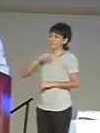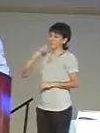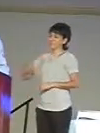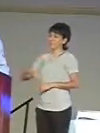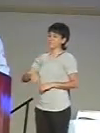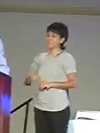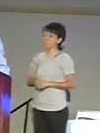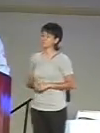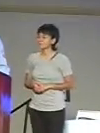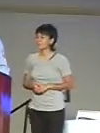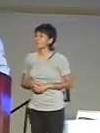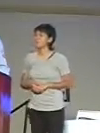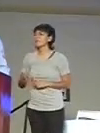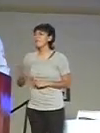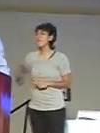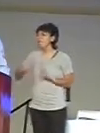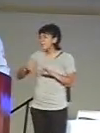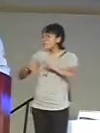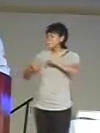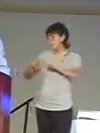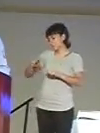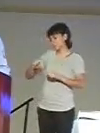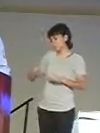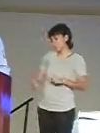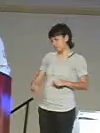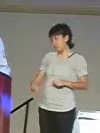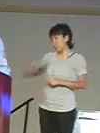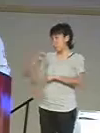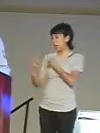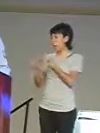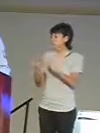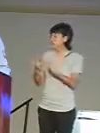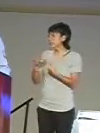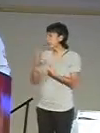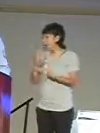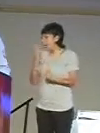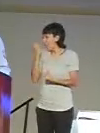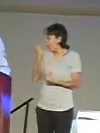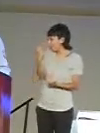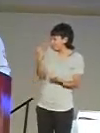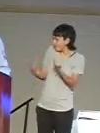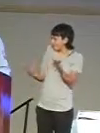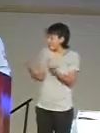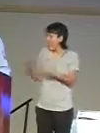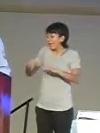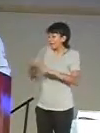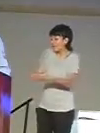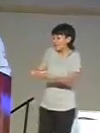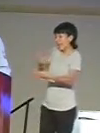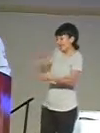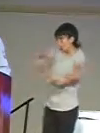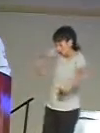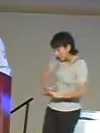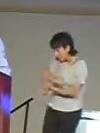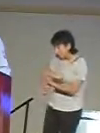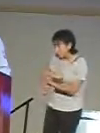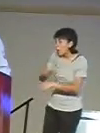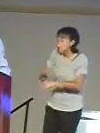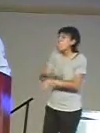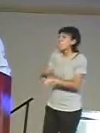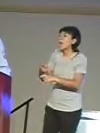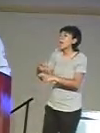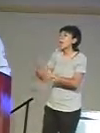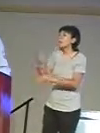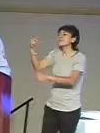una mezcla de ambos escenarios, en los cuales observamos prematuridad por embarazos múltiples,